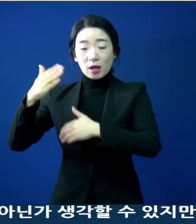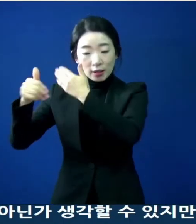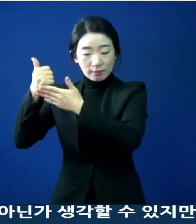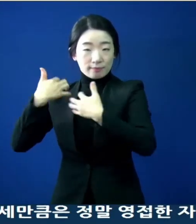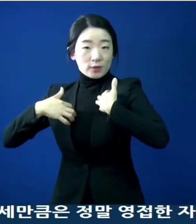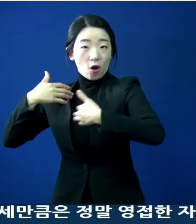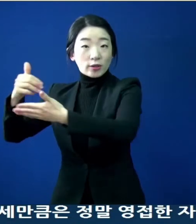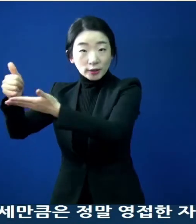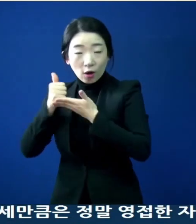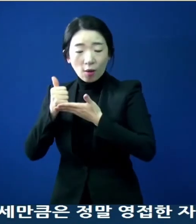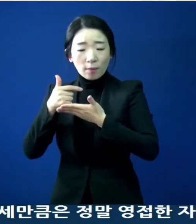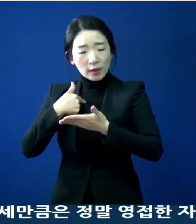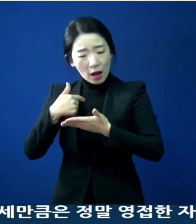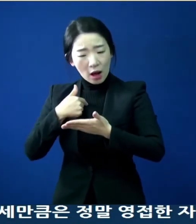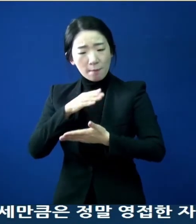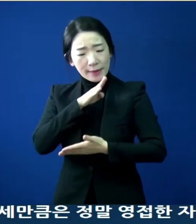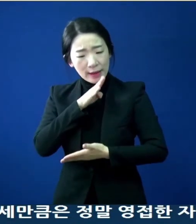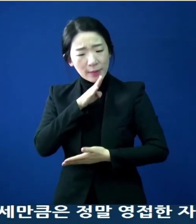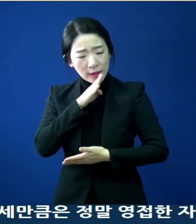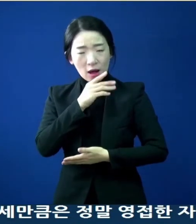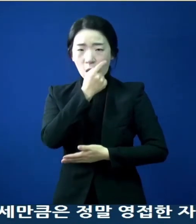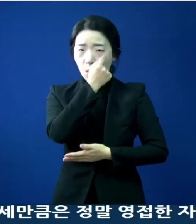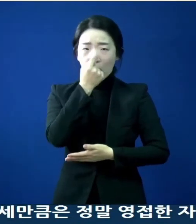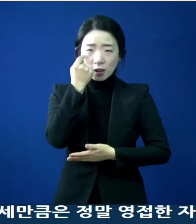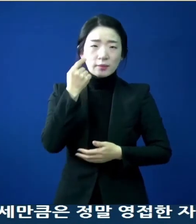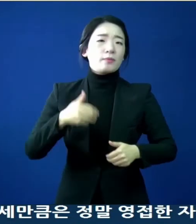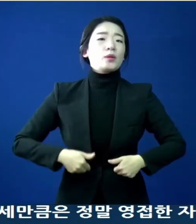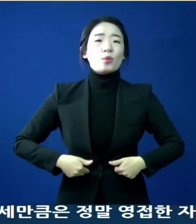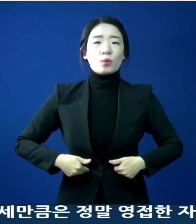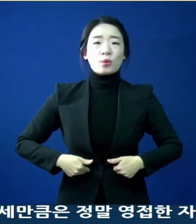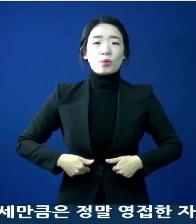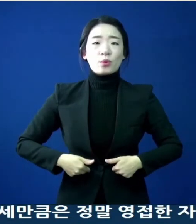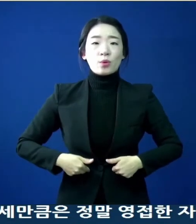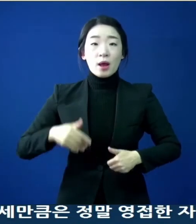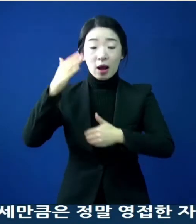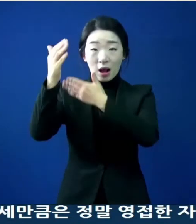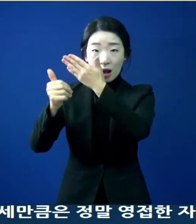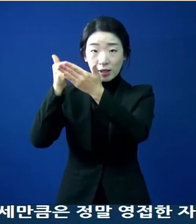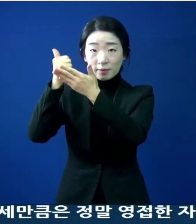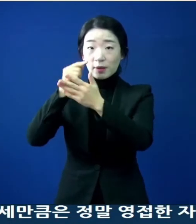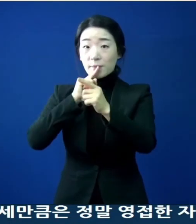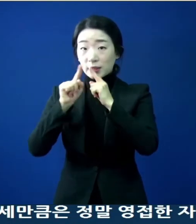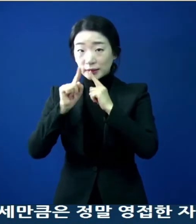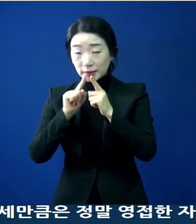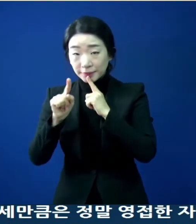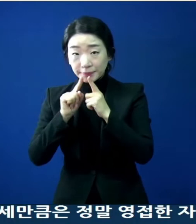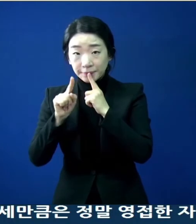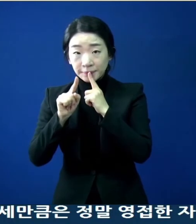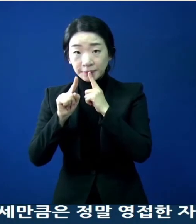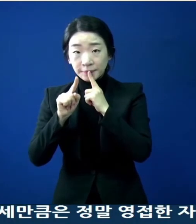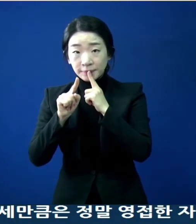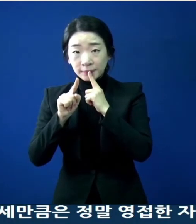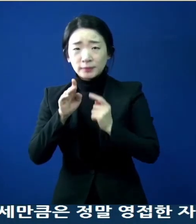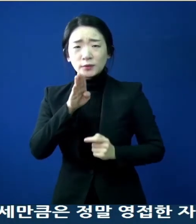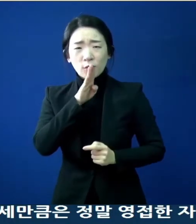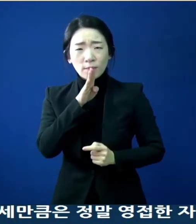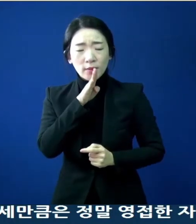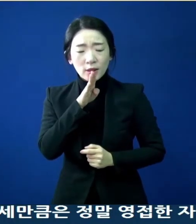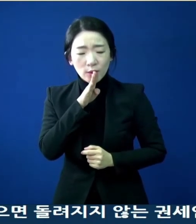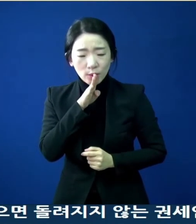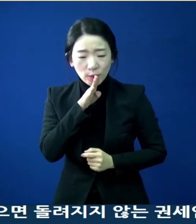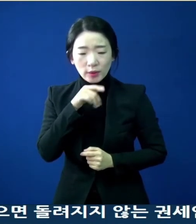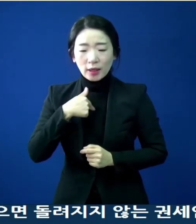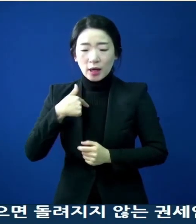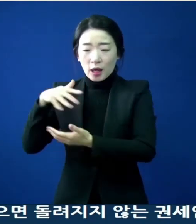삶을 살아야 되는 것이죠. 정말 나에게 하나님의 말씀이 순전하게